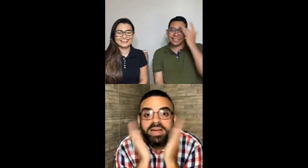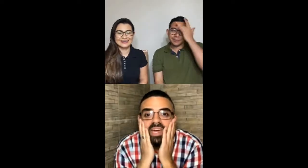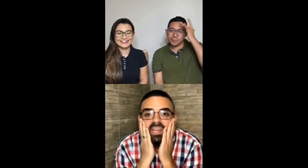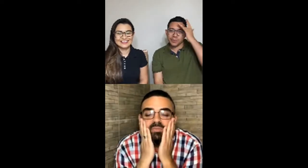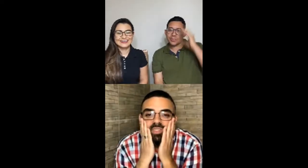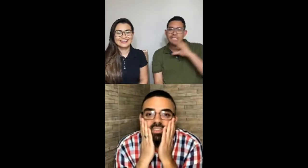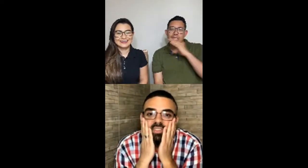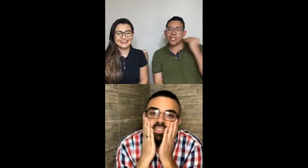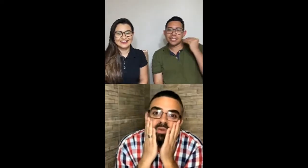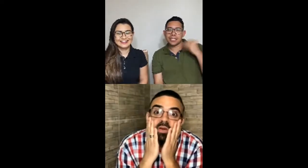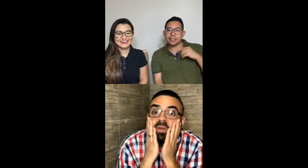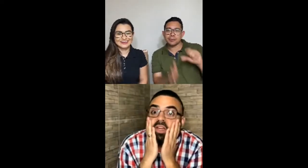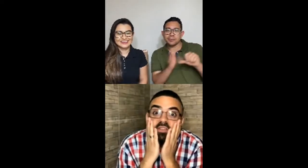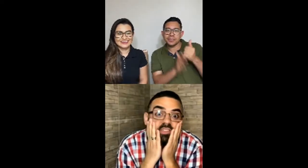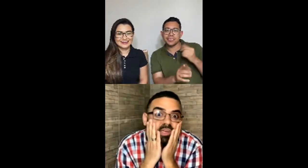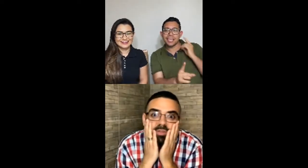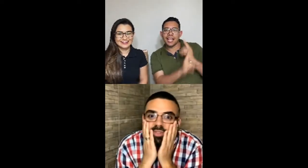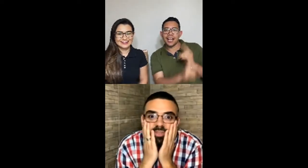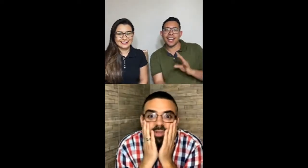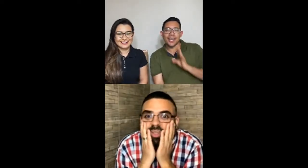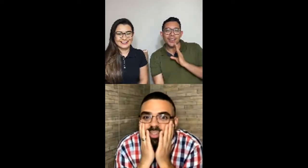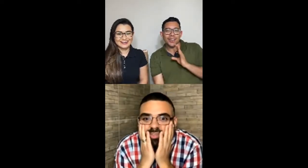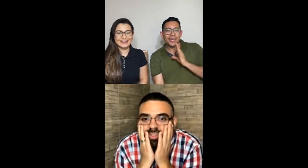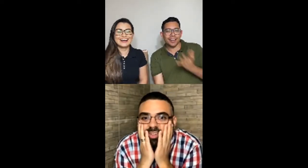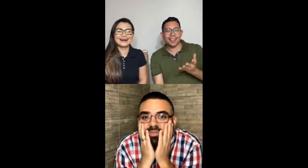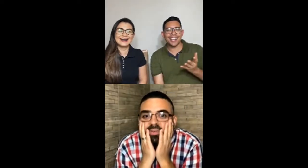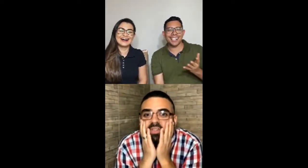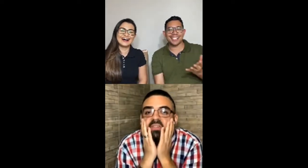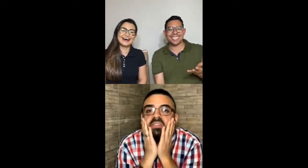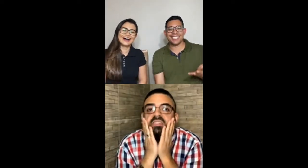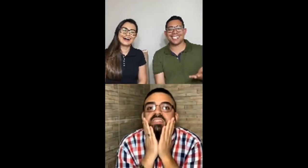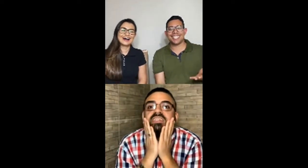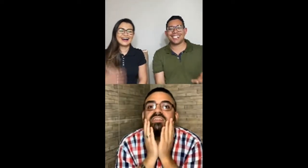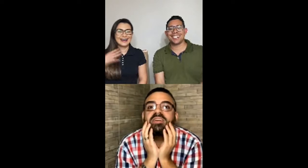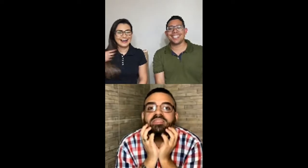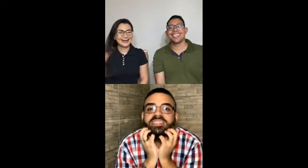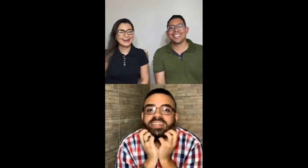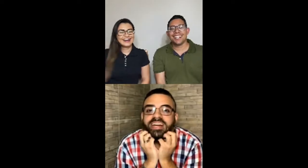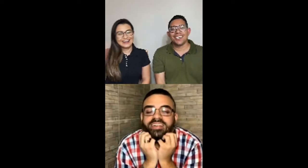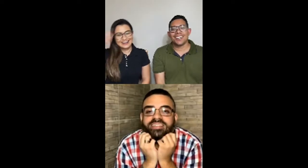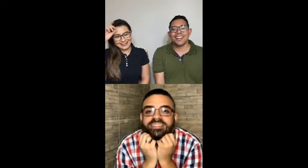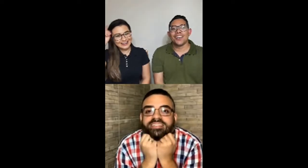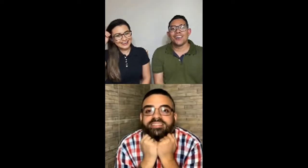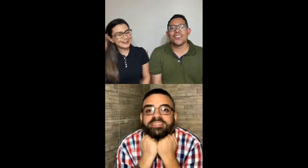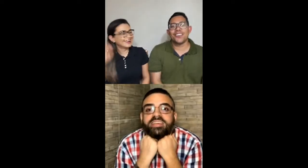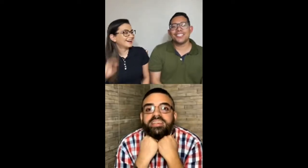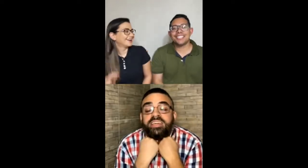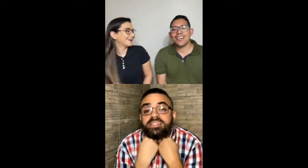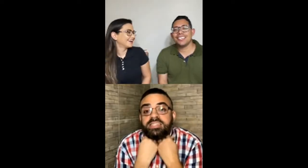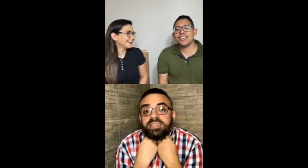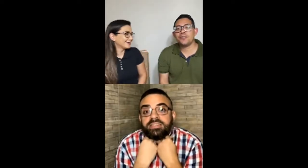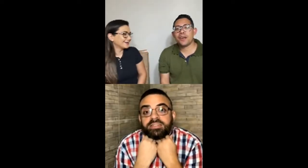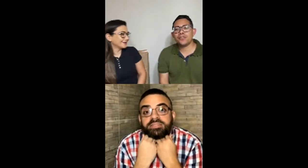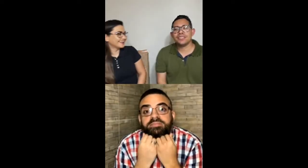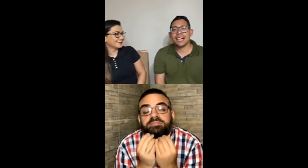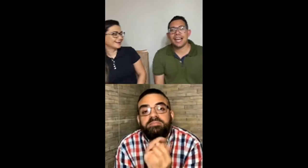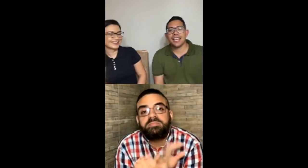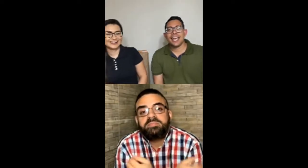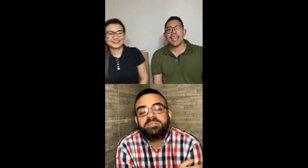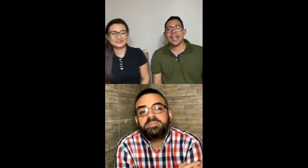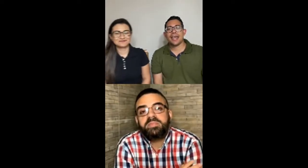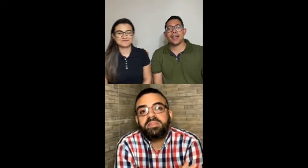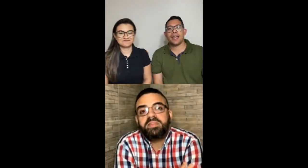conheci os 6 primeiros cristãos adolescentes do lado. Preguei para eles, meninos. Como é que eu preguei? Não sei. Ô Saulo, deixa eu te